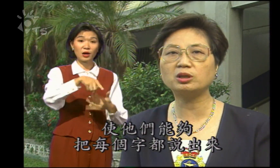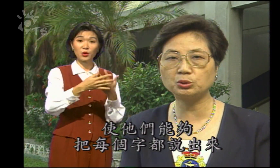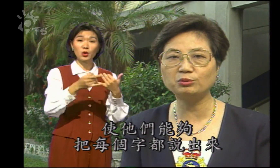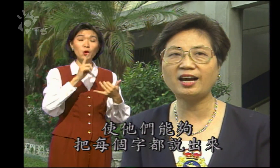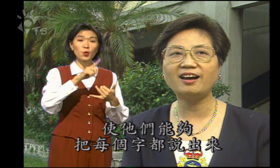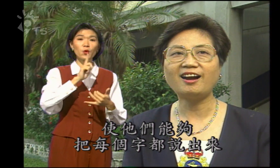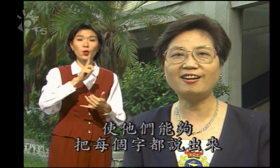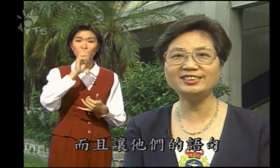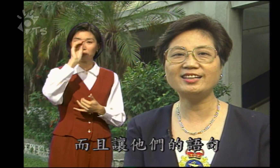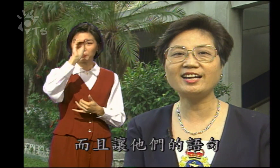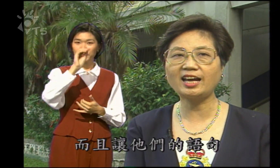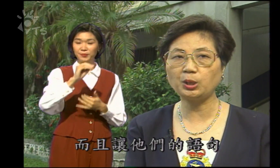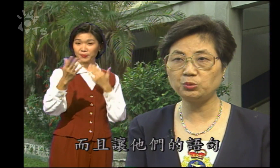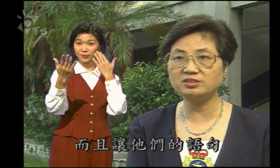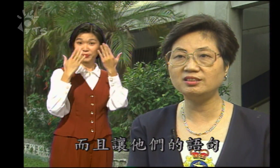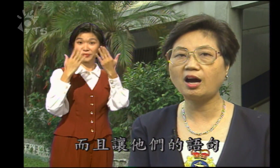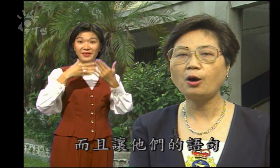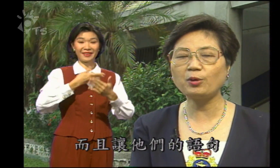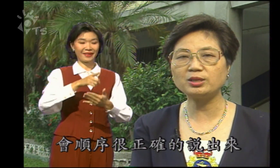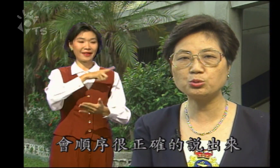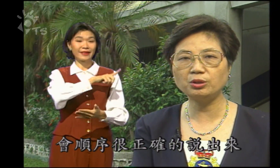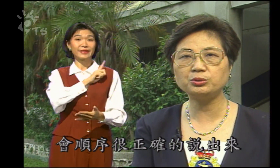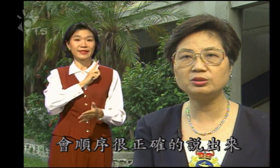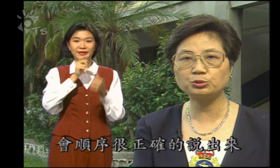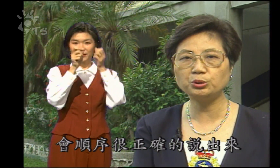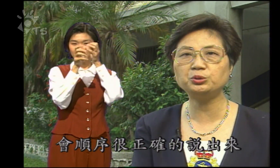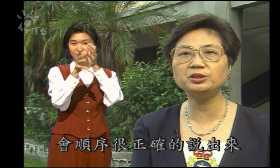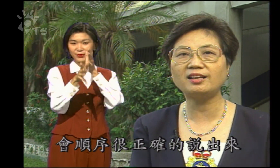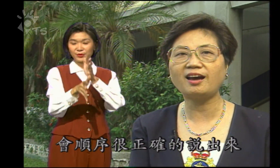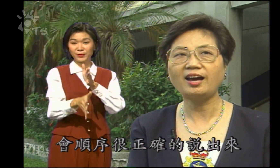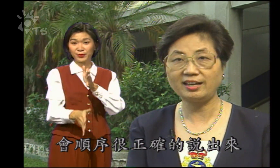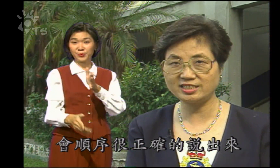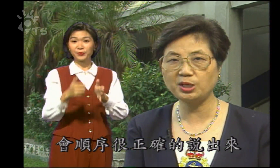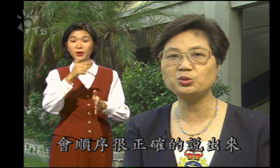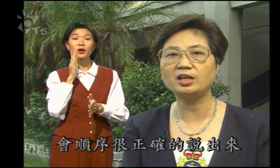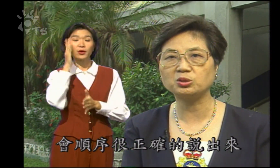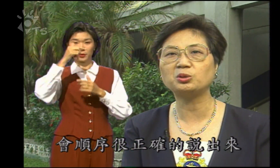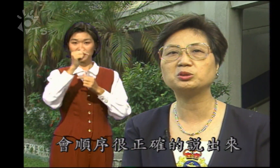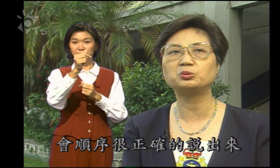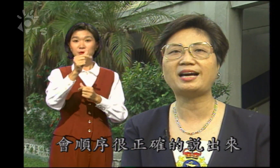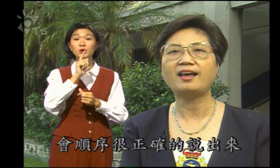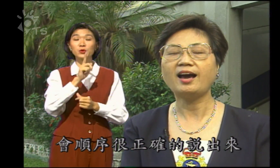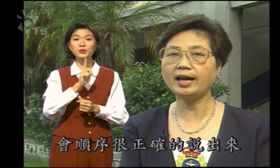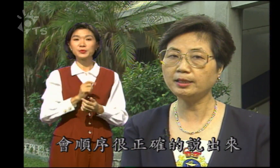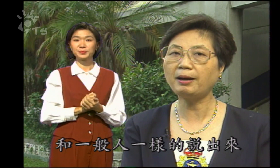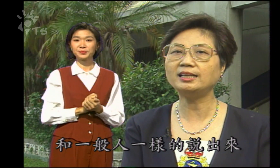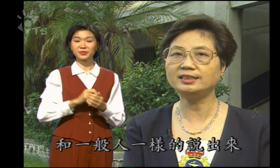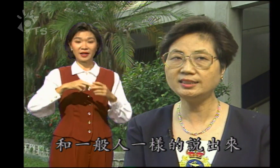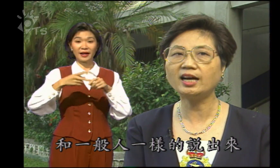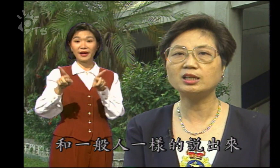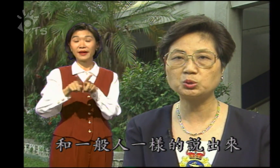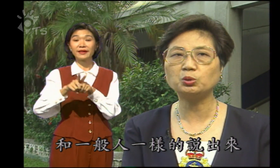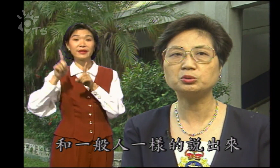出来，而且让他的语句呢会顺序呢很正确的说出来，和一般人一样的说出